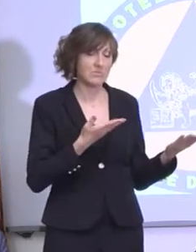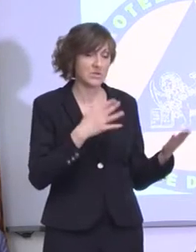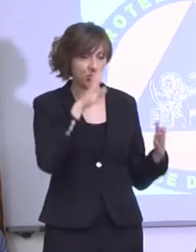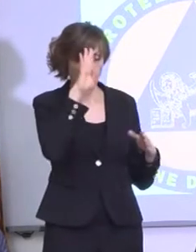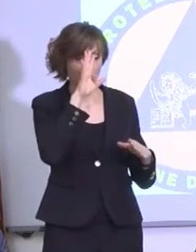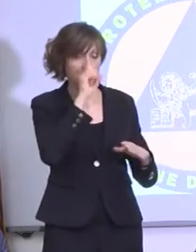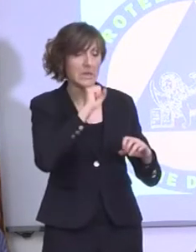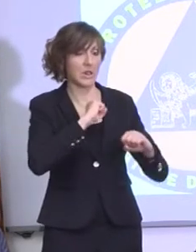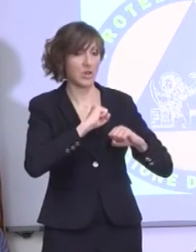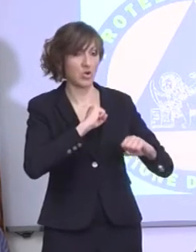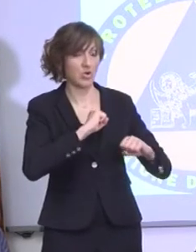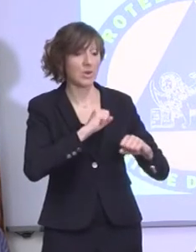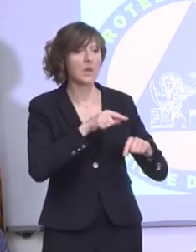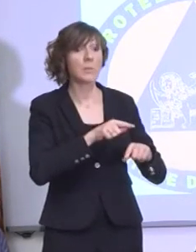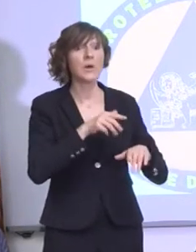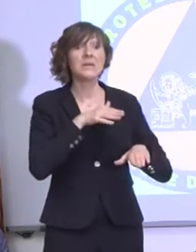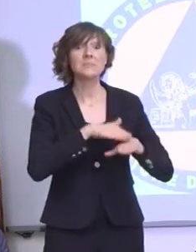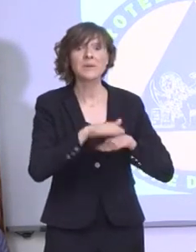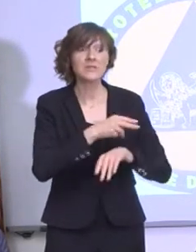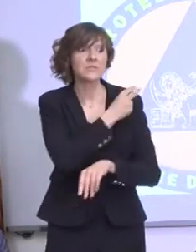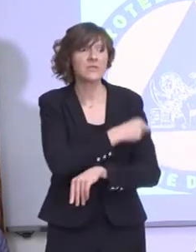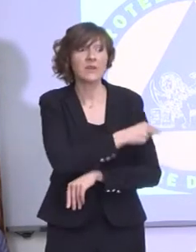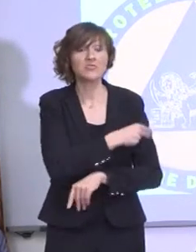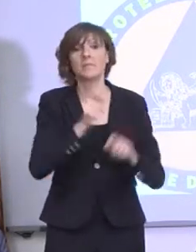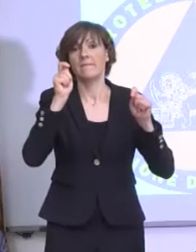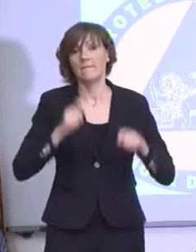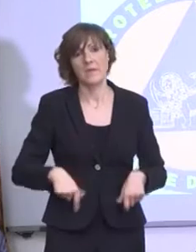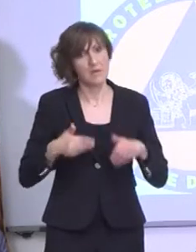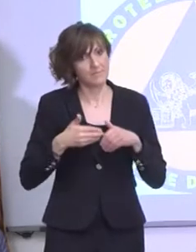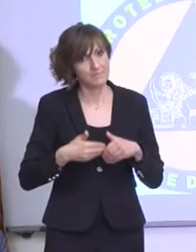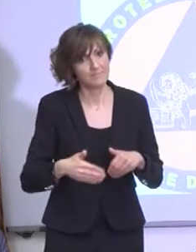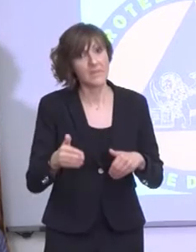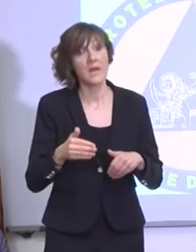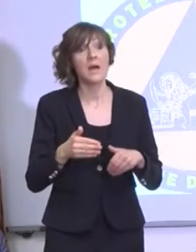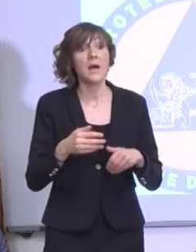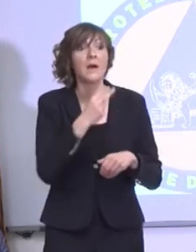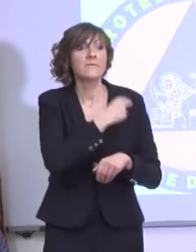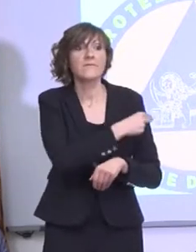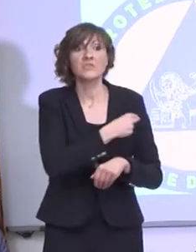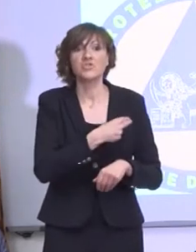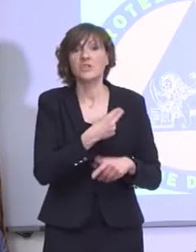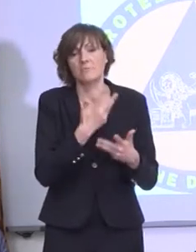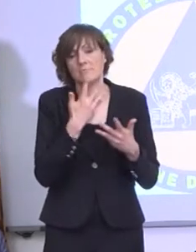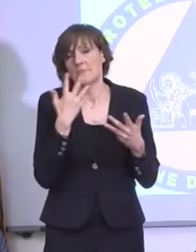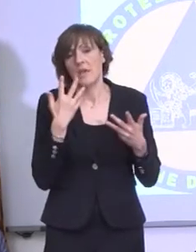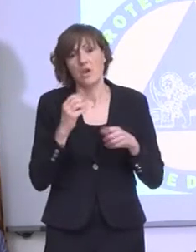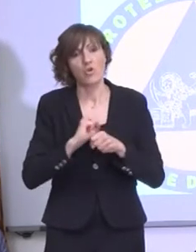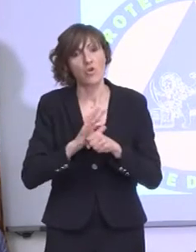meglio, è partita la sperimentazione del vaccino. E quindi del vaccino contro ovviamente